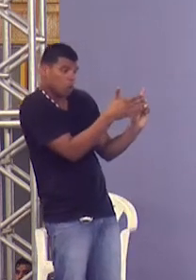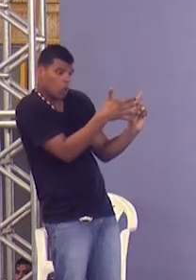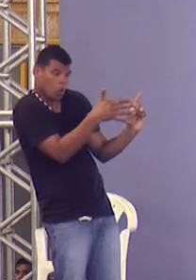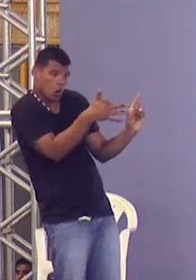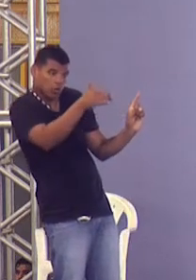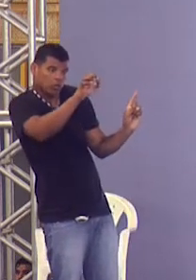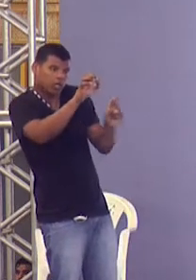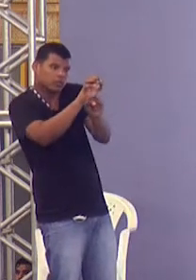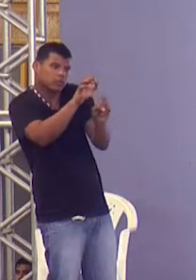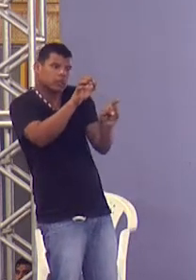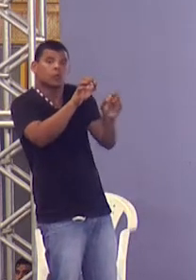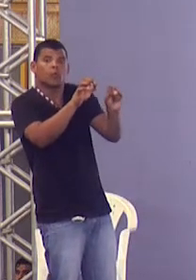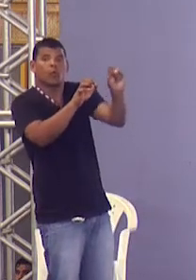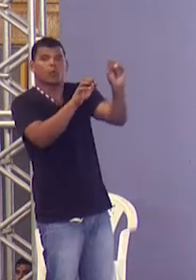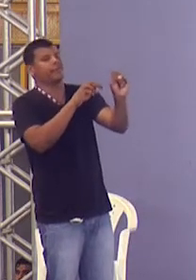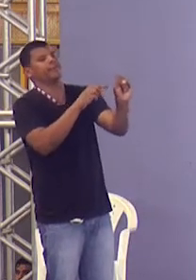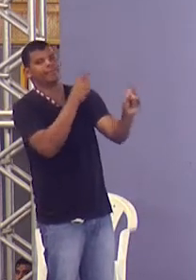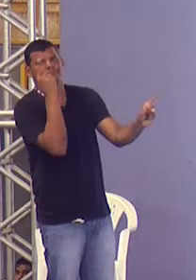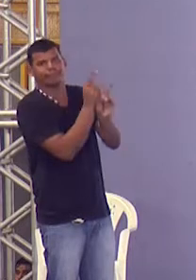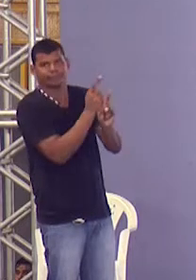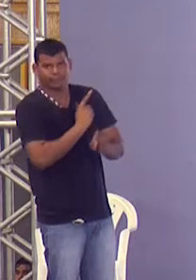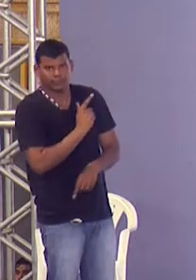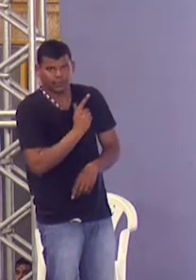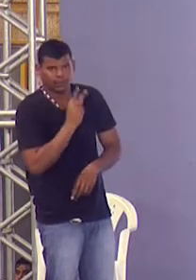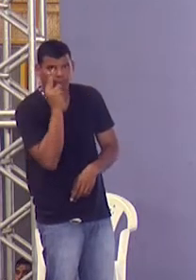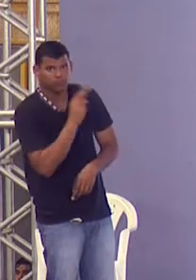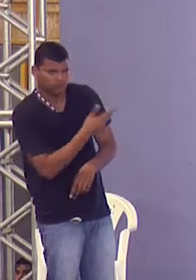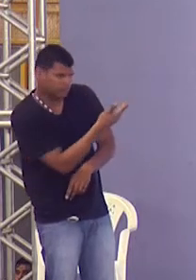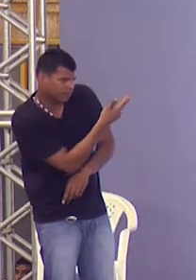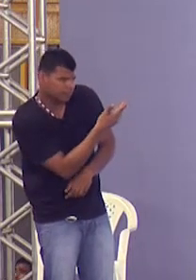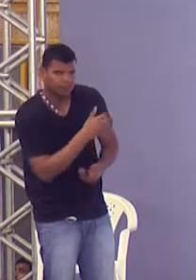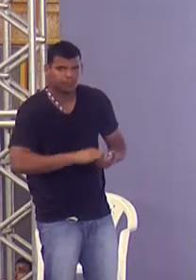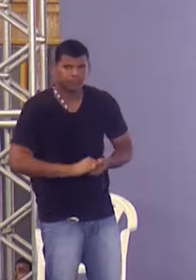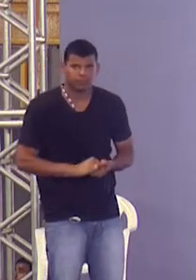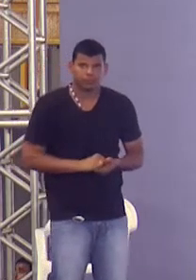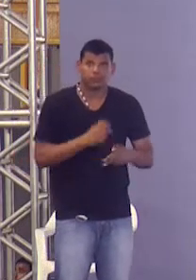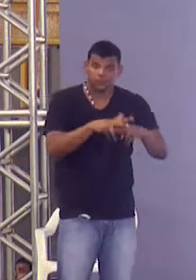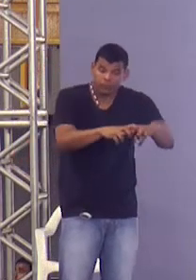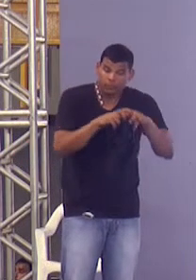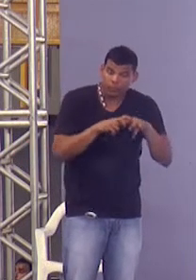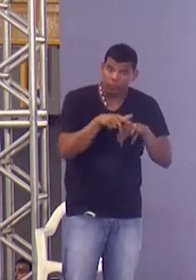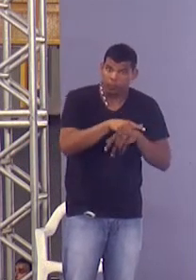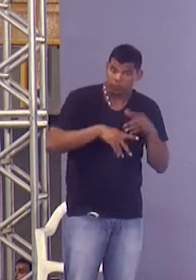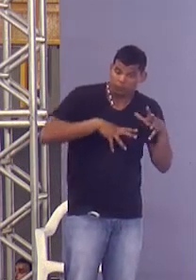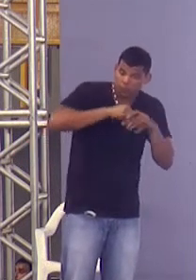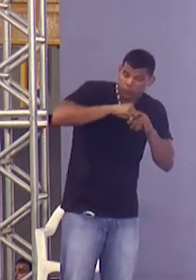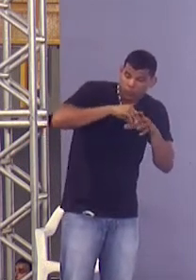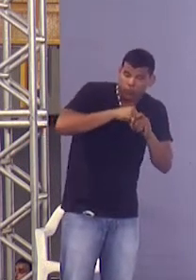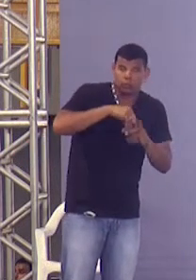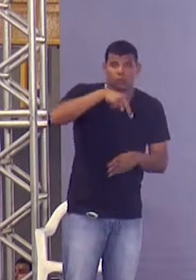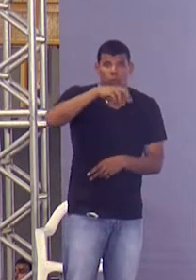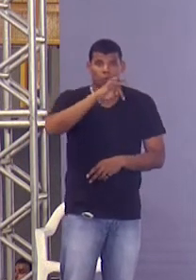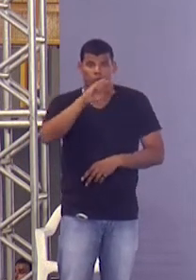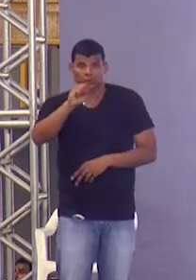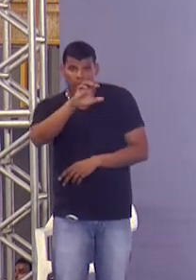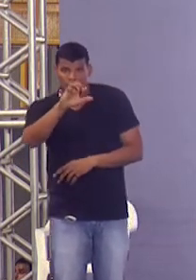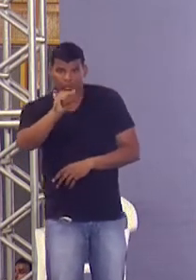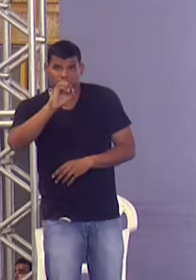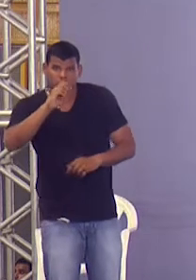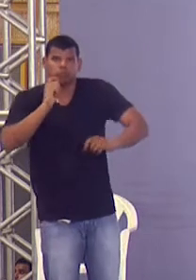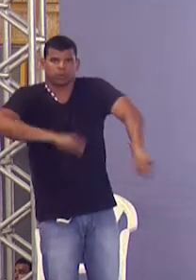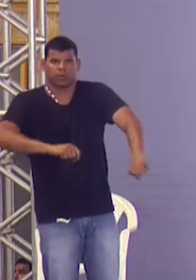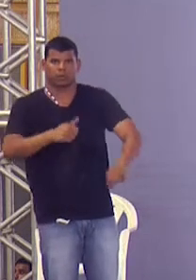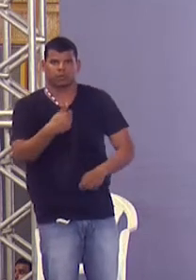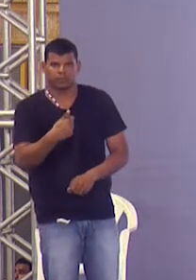1 e 10. Por isso que esse número aqui de baixo, ele também está escrito em notação científica,